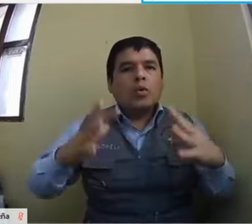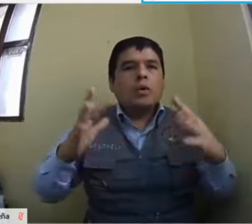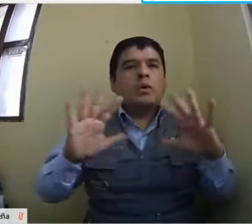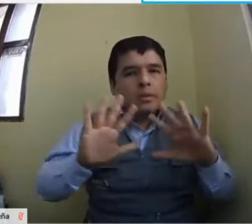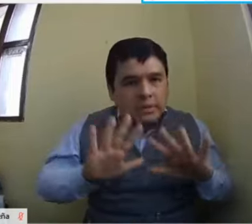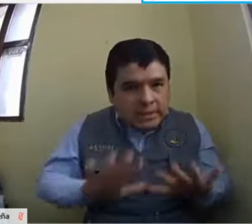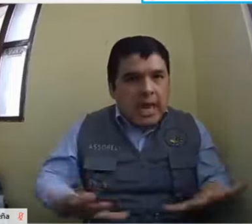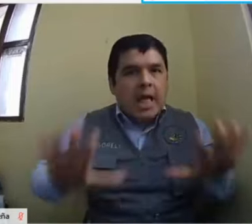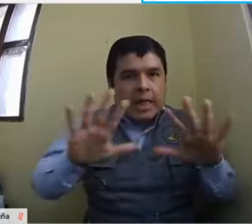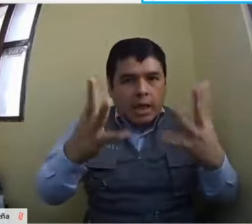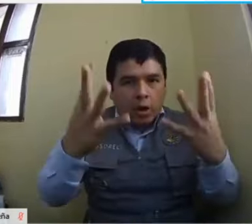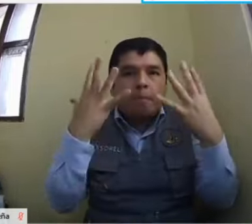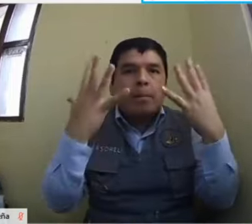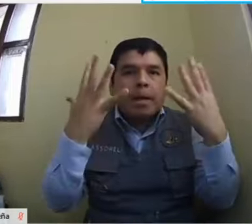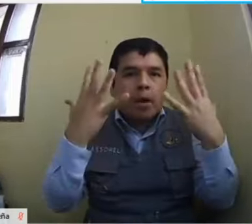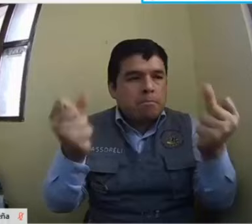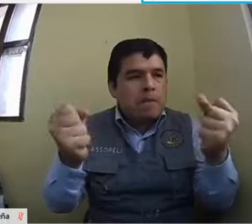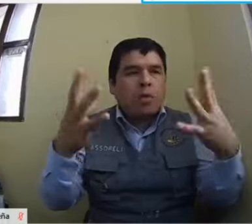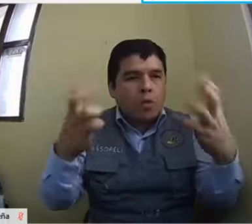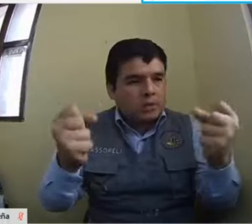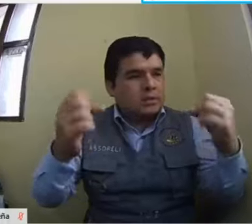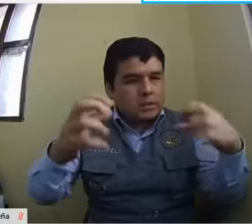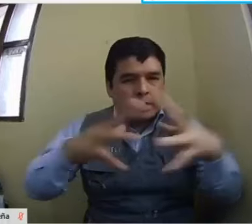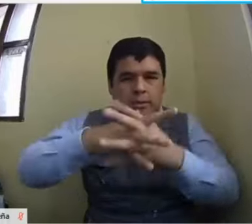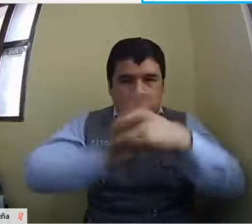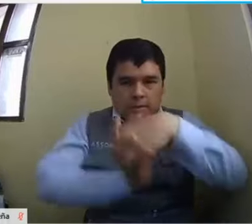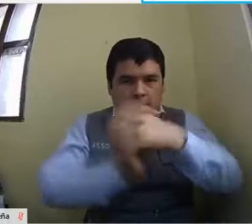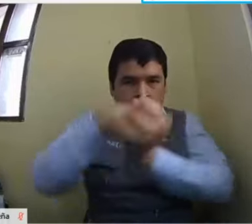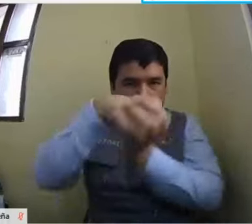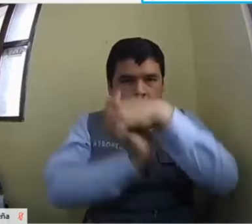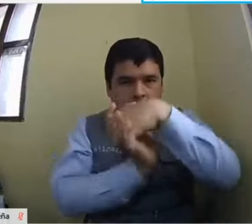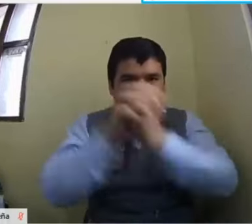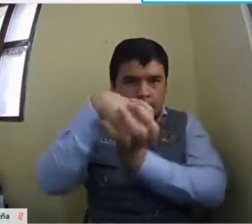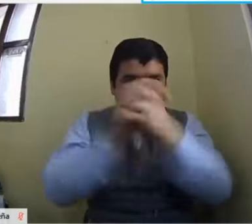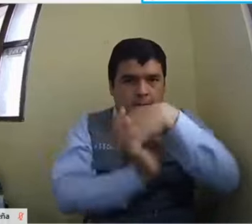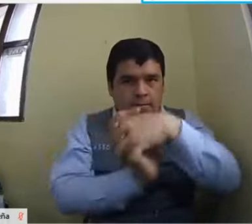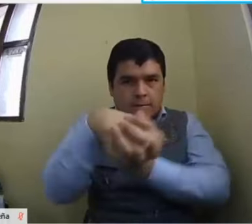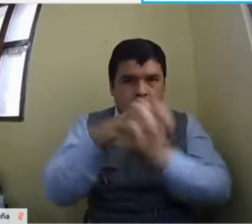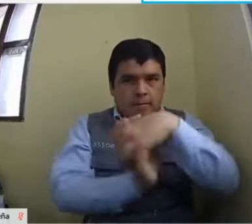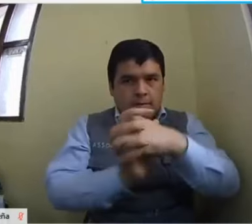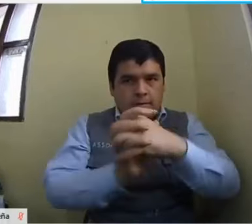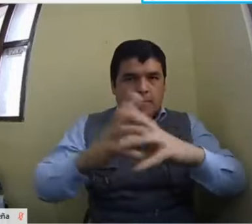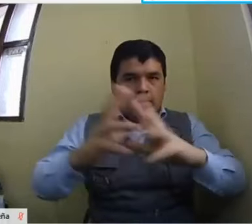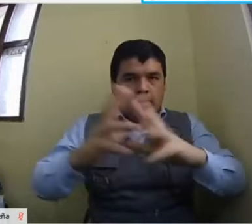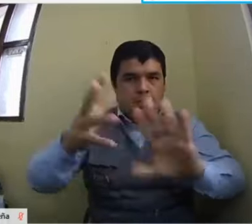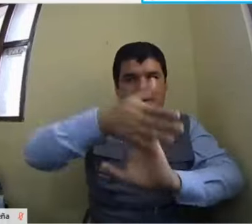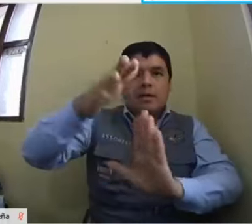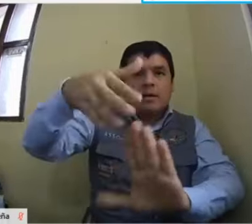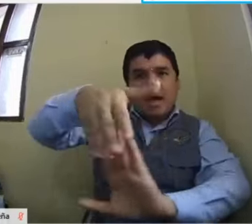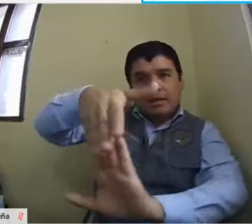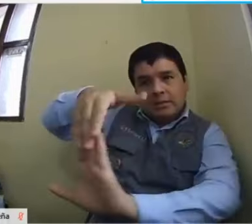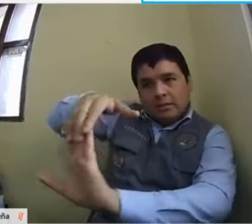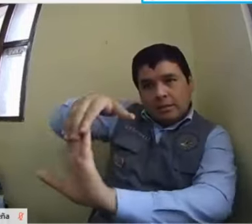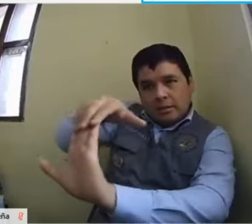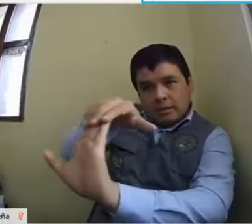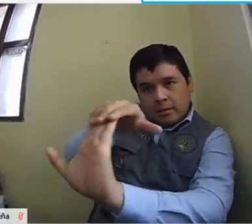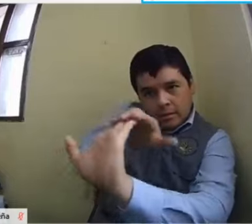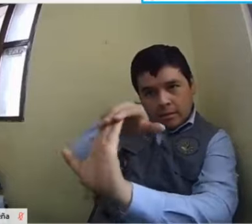Tranquilos, no se molesten si están muy duros los dedos después. Hay que seguir haciendo ejercicios cada vez que se pueda. Pero ahora para